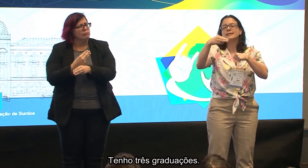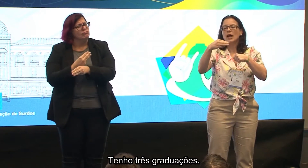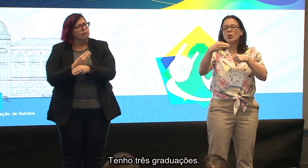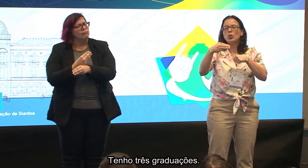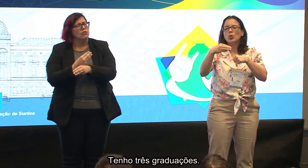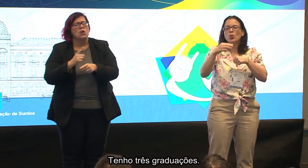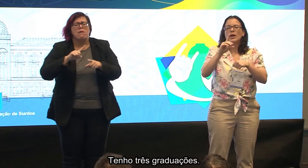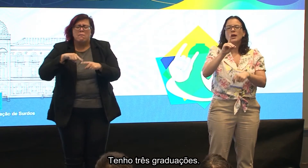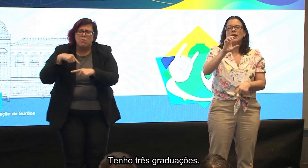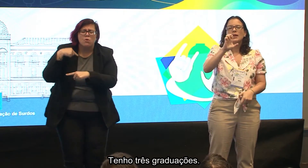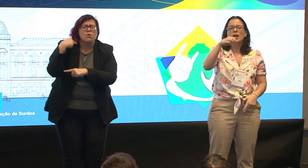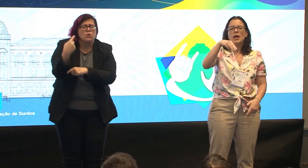3 graduações.